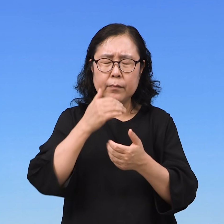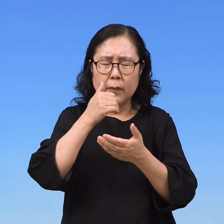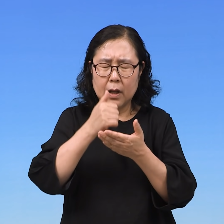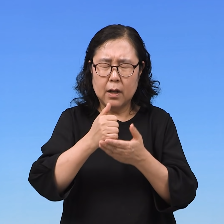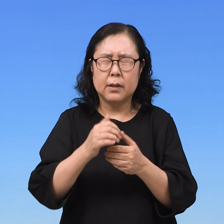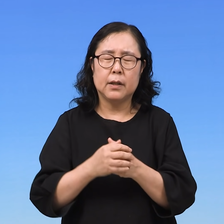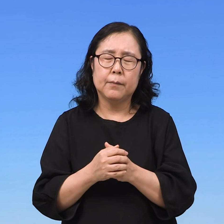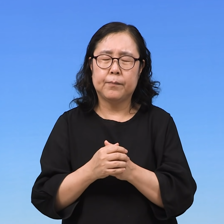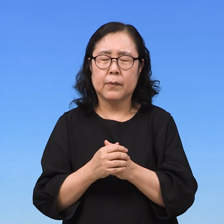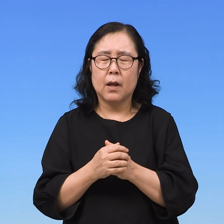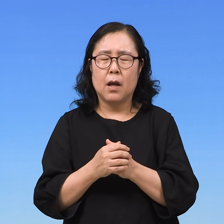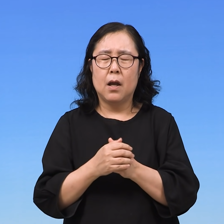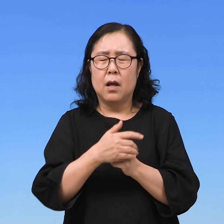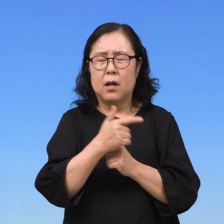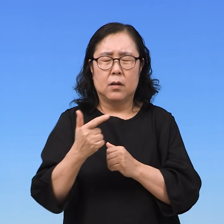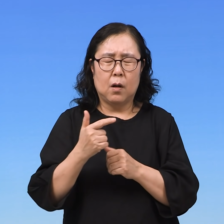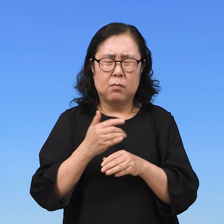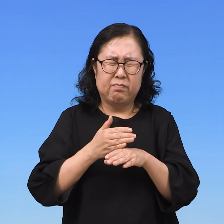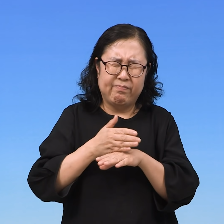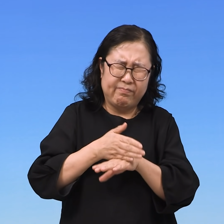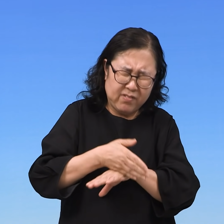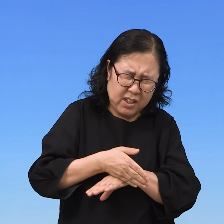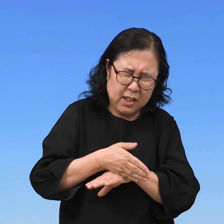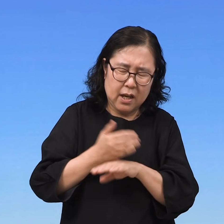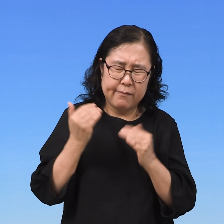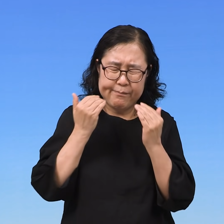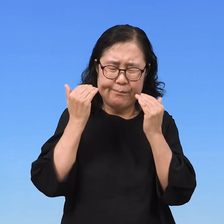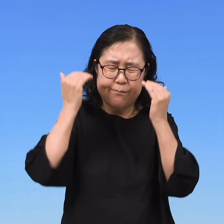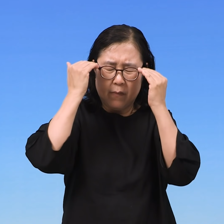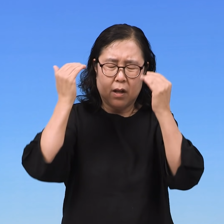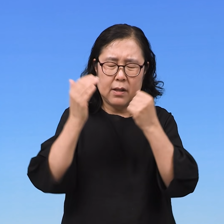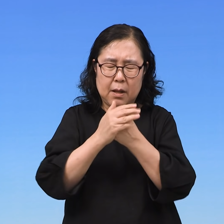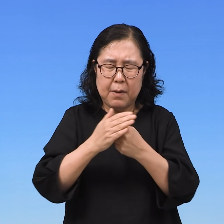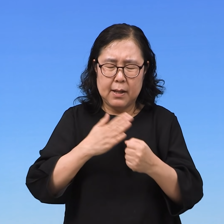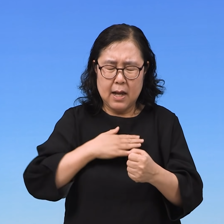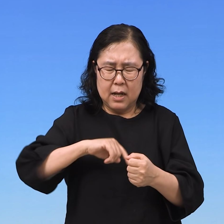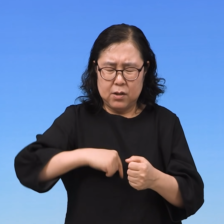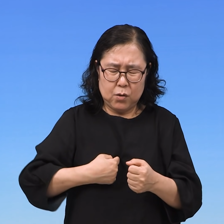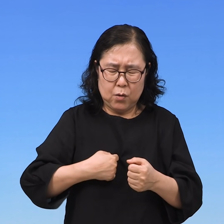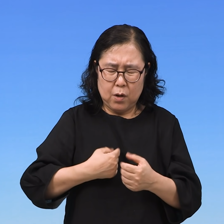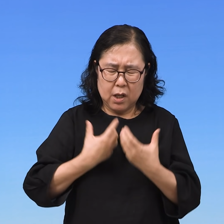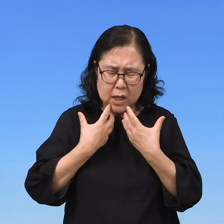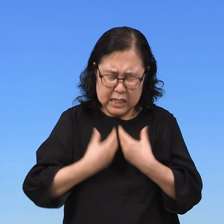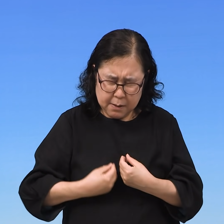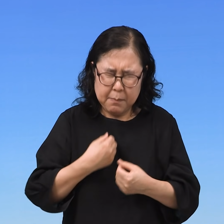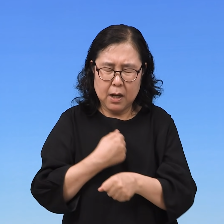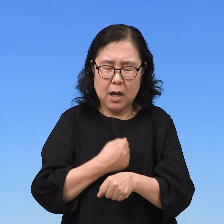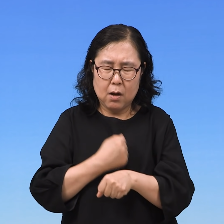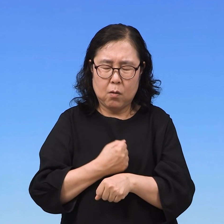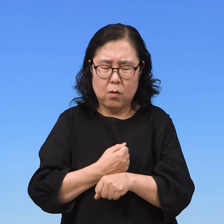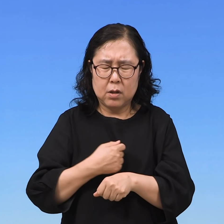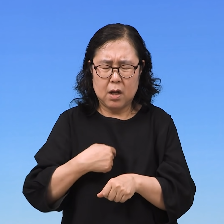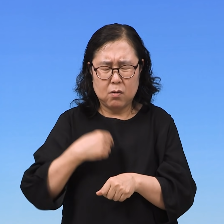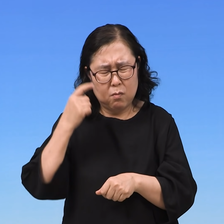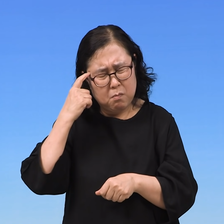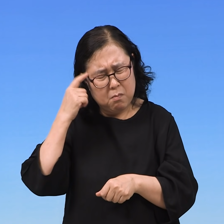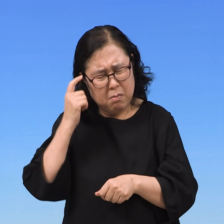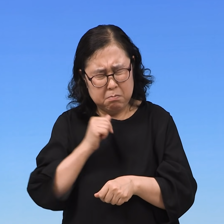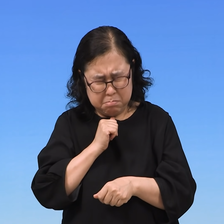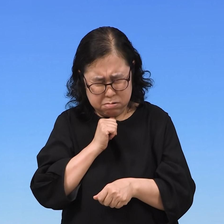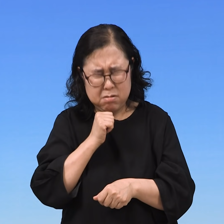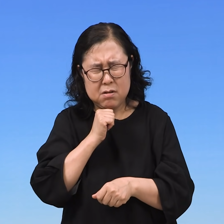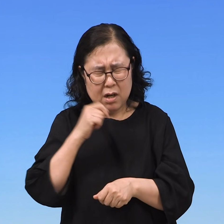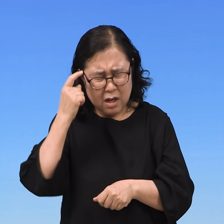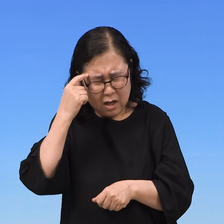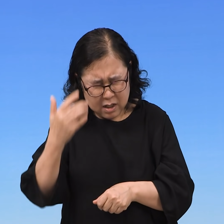비록 하나님 너무나 더디게 성장하는 것 때문에 때로 나 자신에게 실망이 되기도 하고, 왜 나는